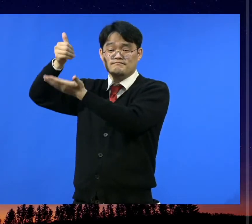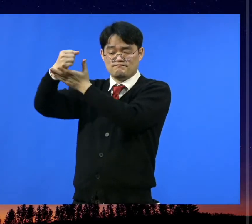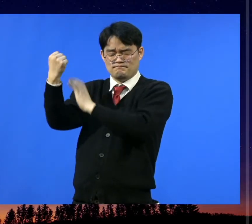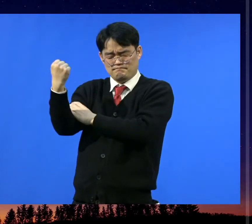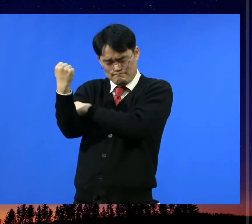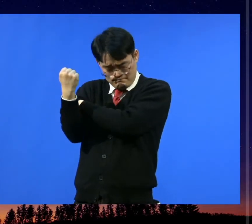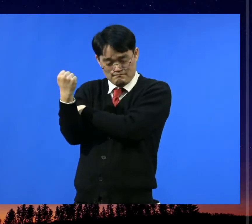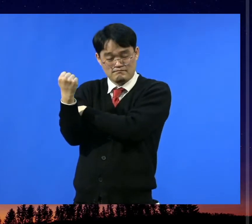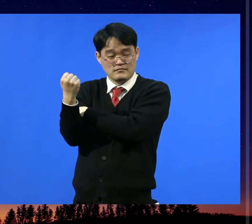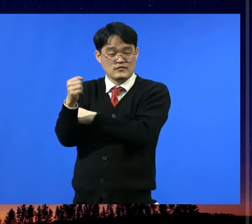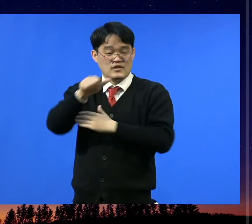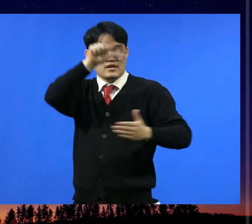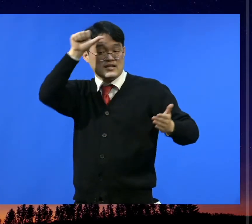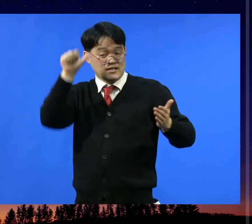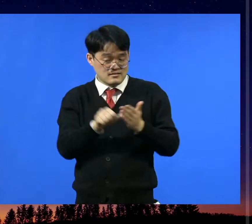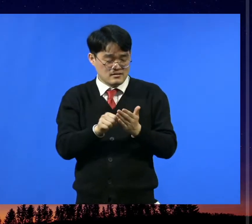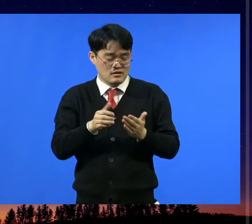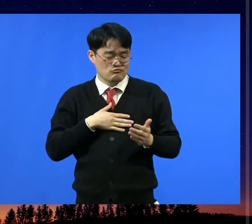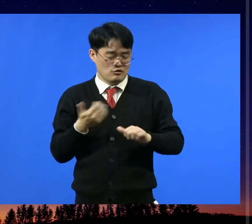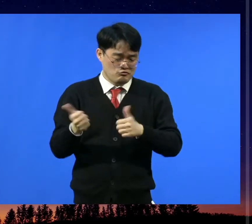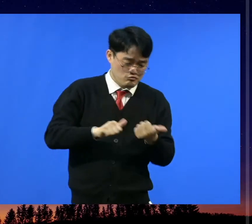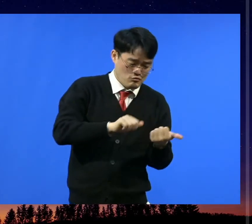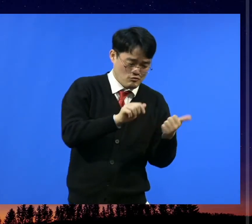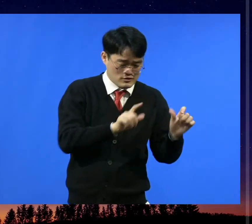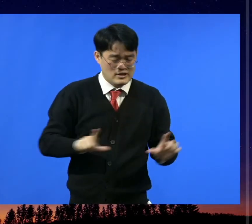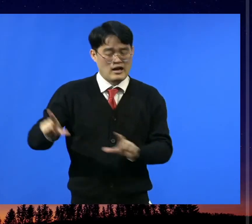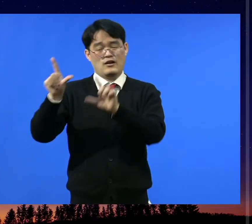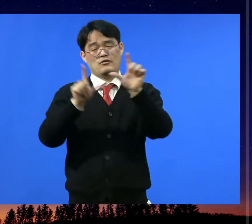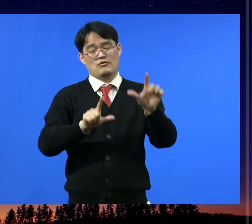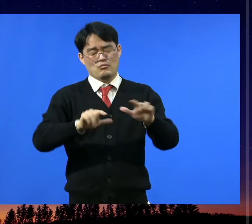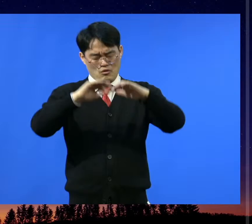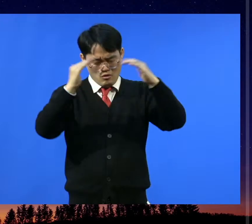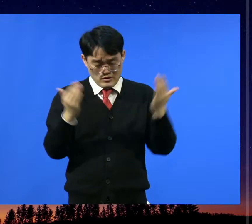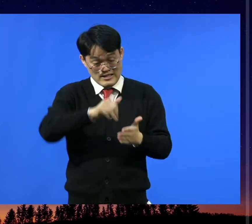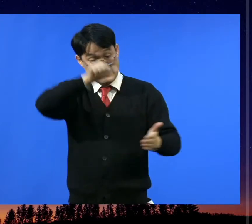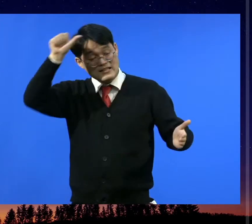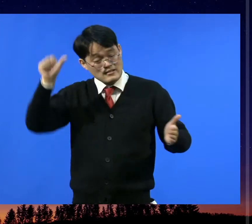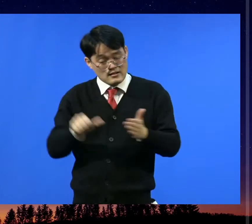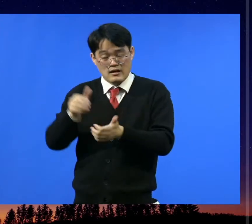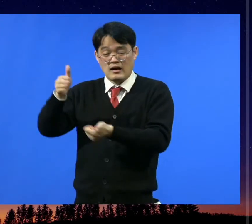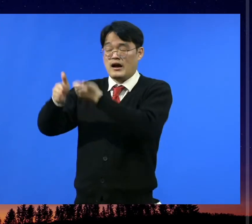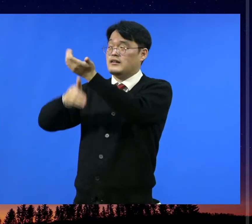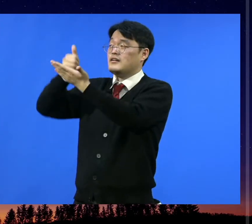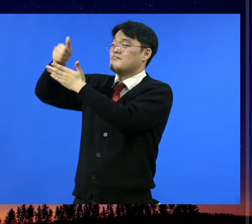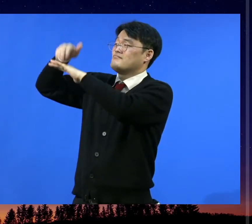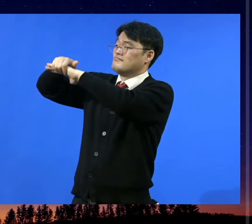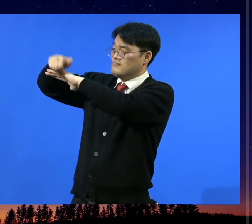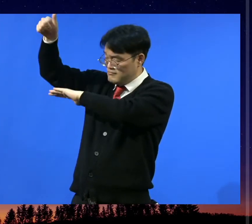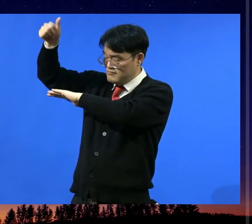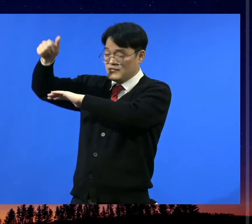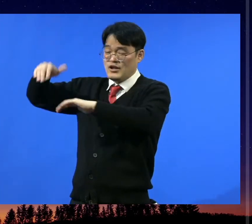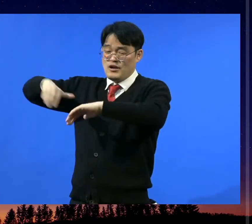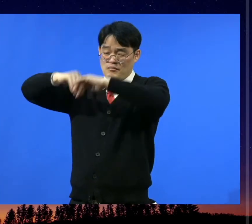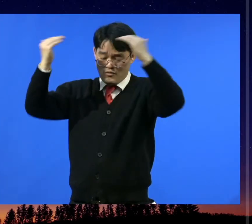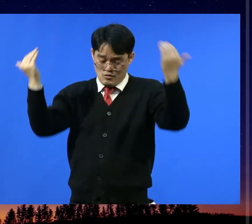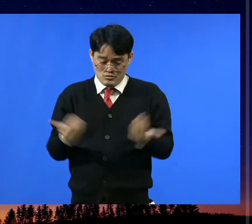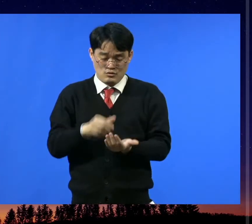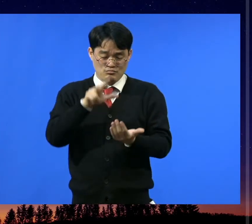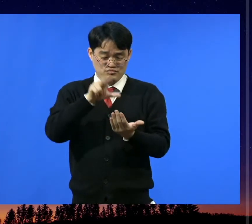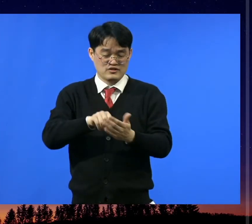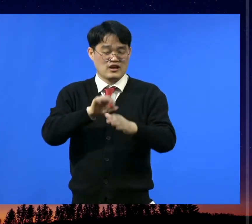있다. 우리의 죽고 사는 게 하나님의 손에 달려 있다. 모든 문제의 해결점은 오늘 여기서 결판이 나야